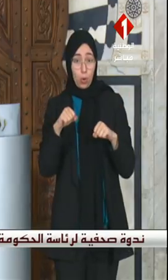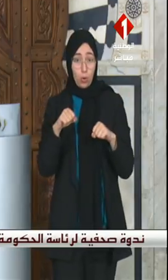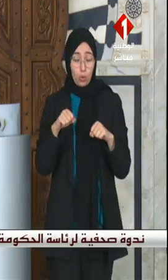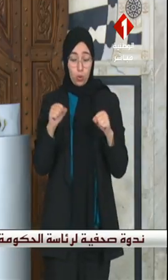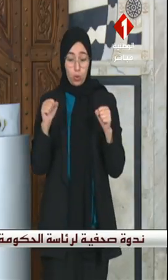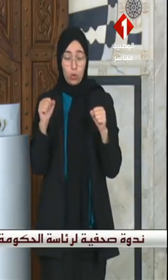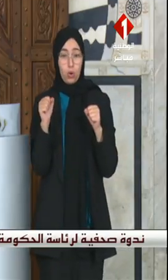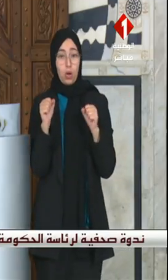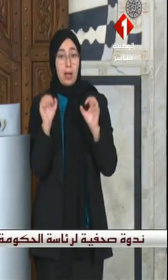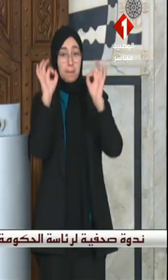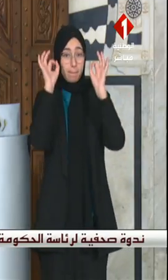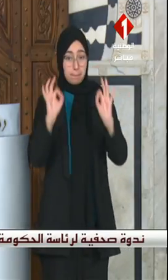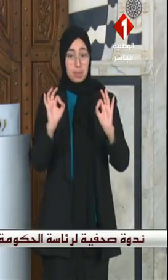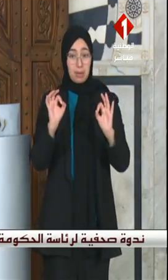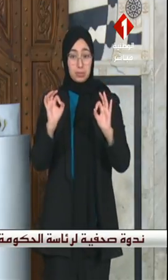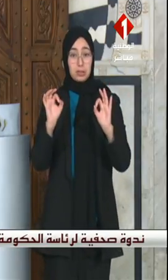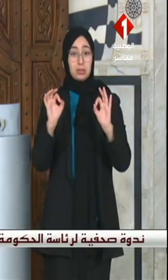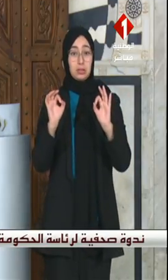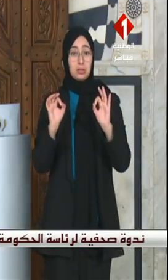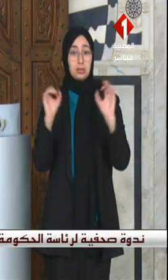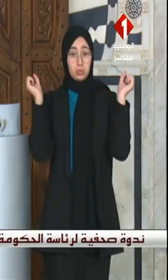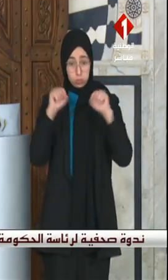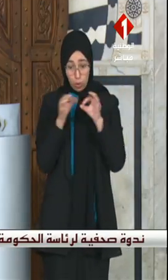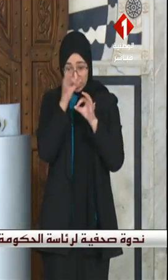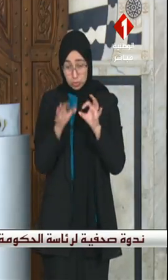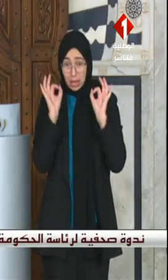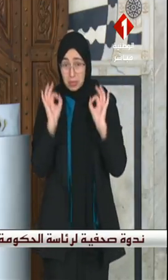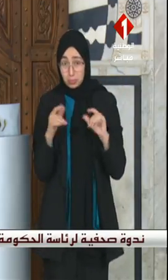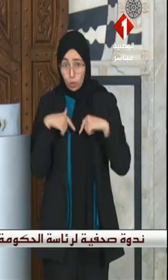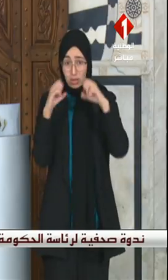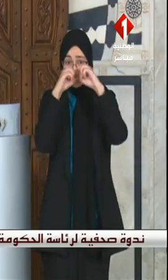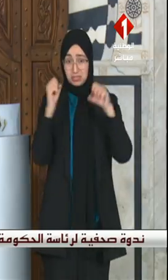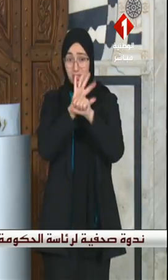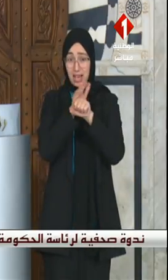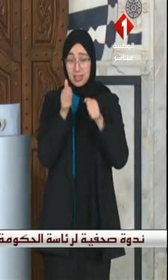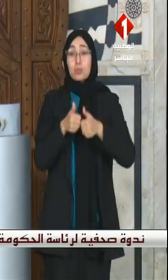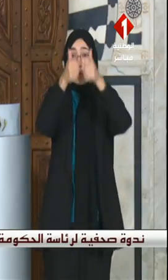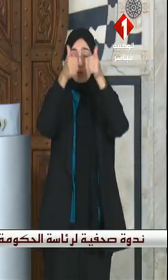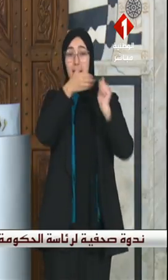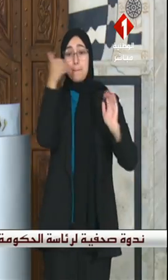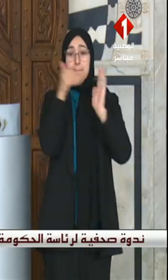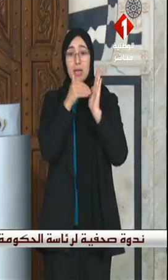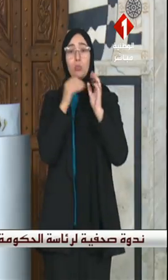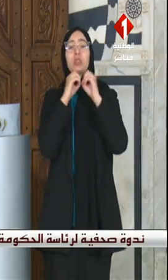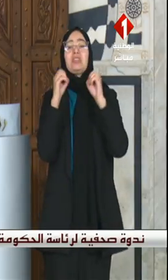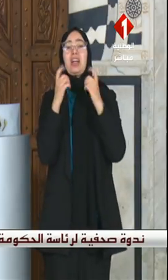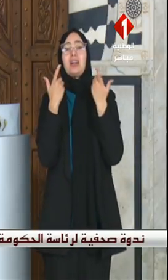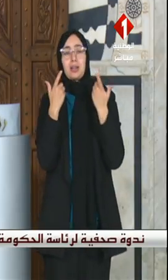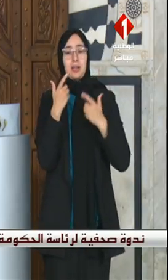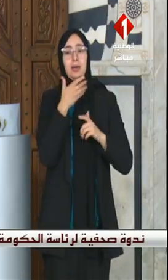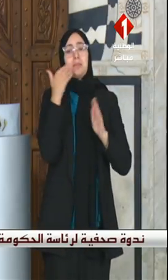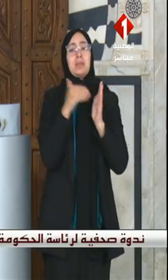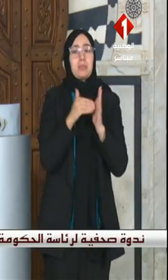توصلنا معناها النتائج إيجابية على الأقل، حتى مش صفر حالة، حتى على